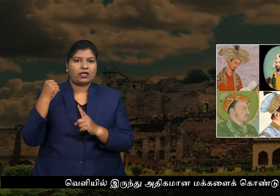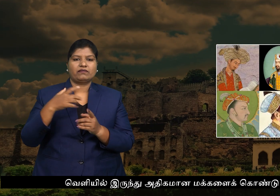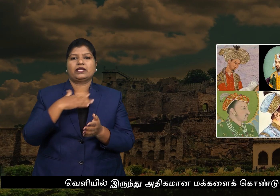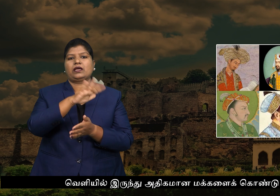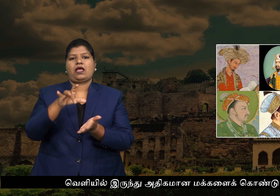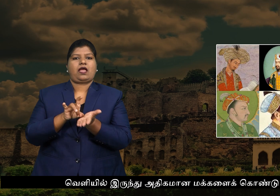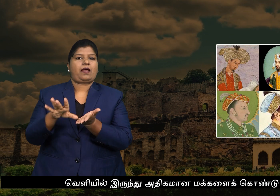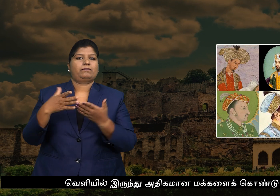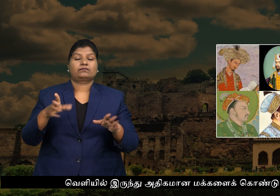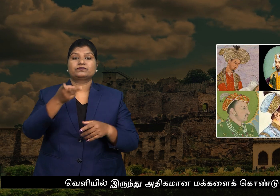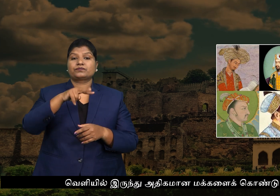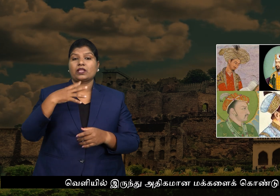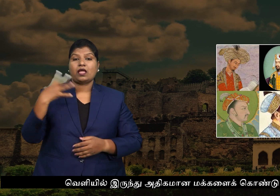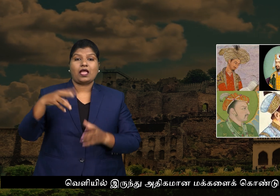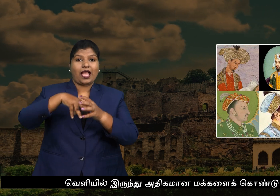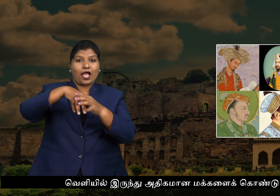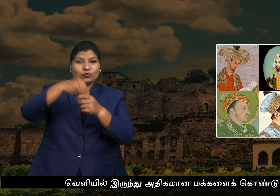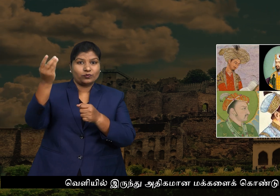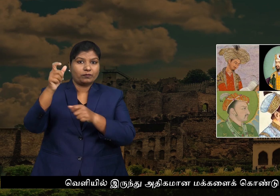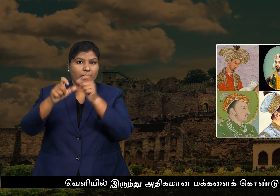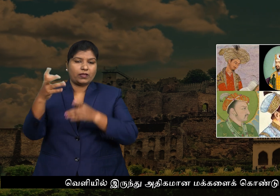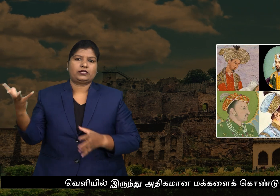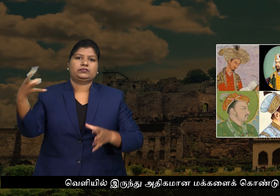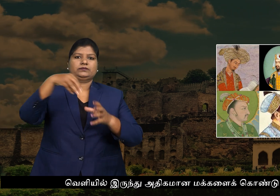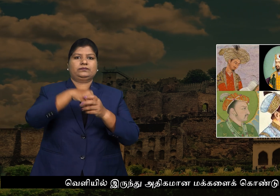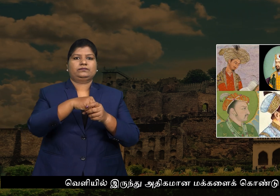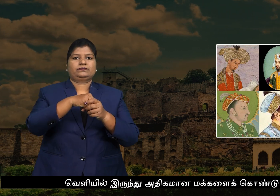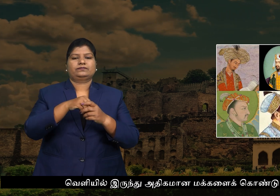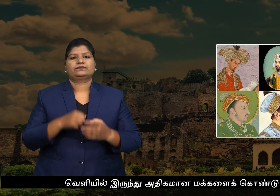வெளியிலிருந்து அதிகமான மக்களை கொண்டு வந்தனர்.